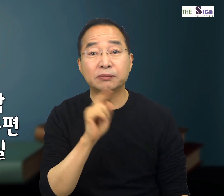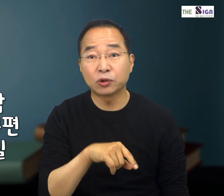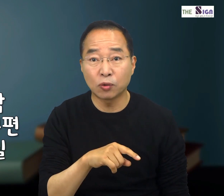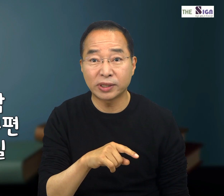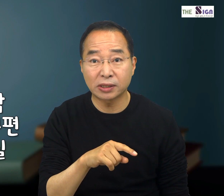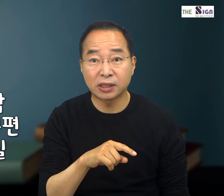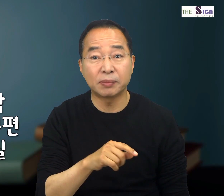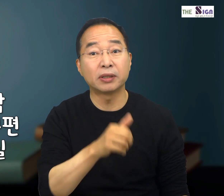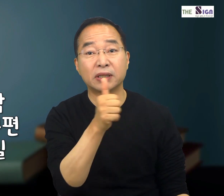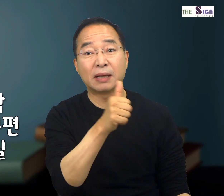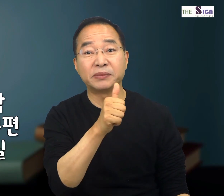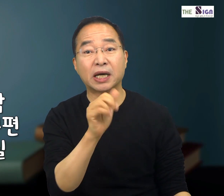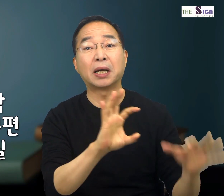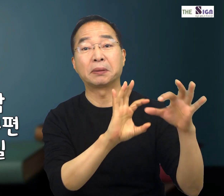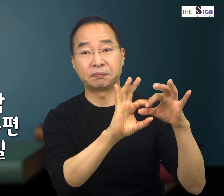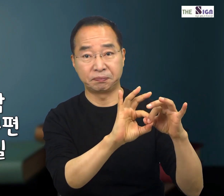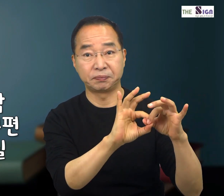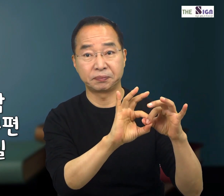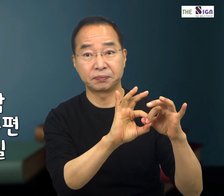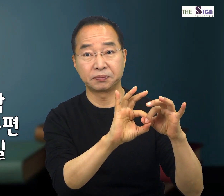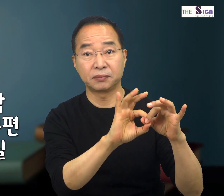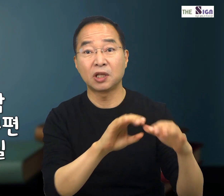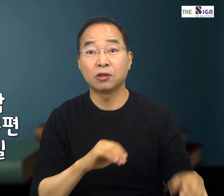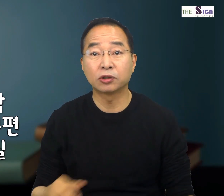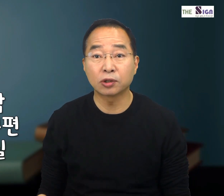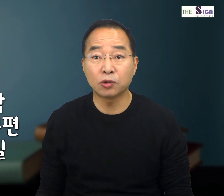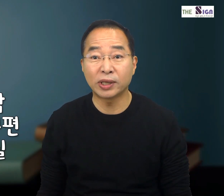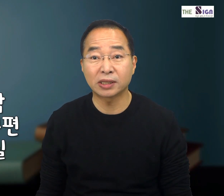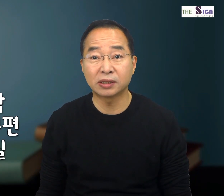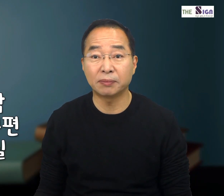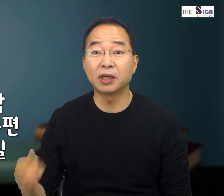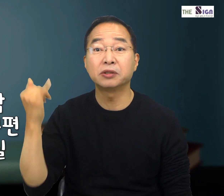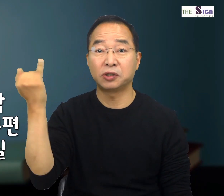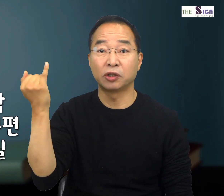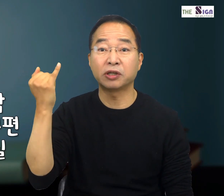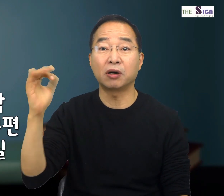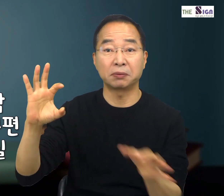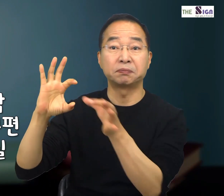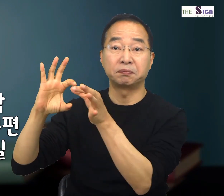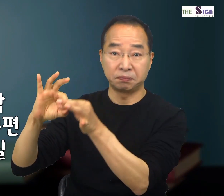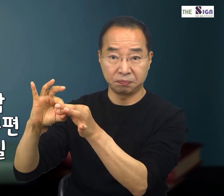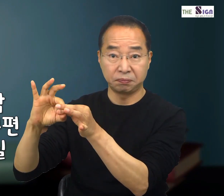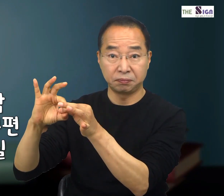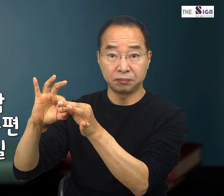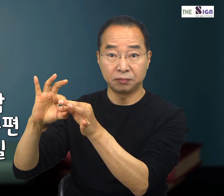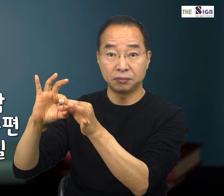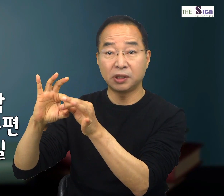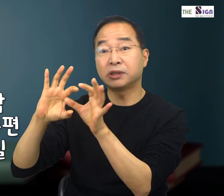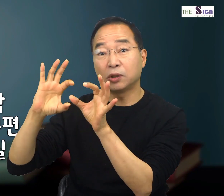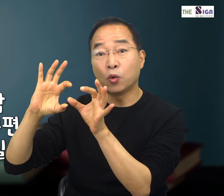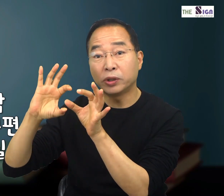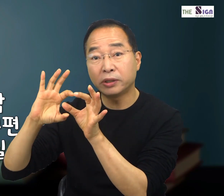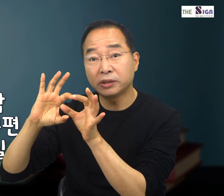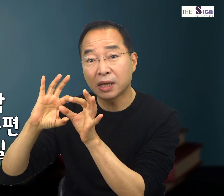남성용 화장실하면 남자, 여성용 화장실하면 여성. 그래서 이 고리를